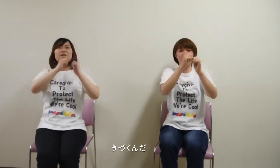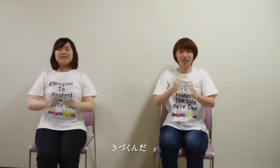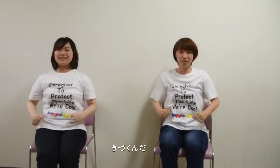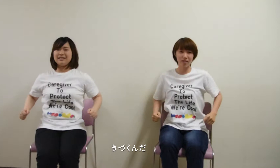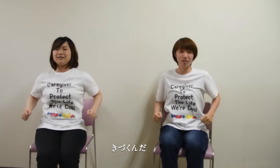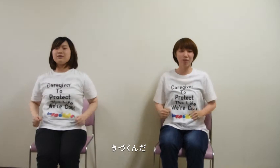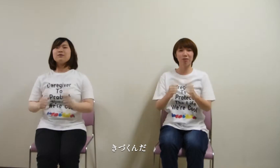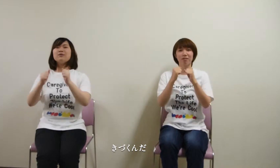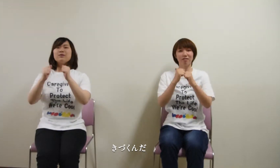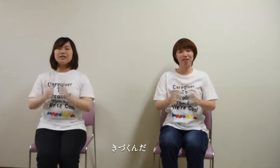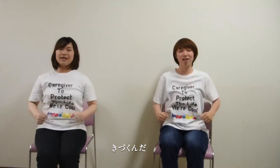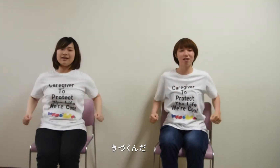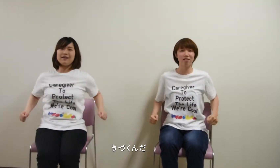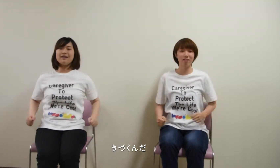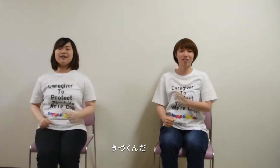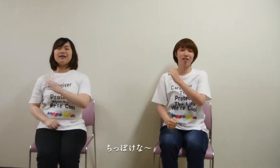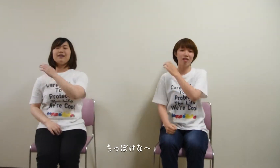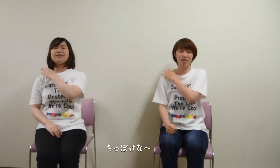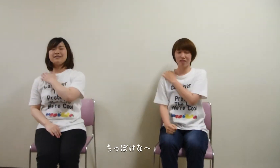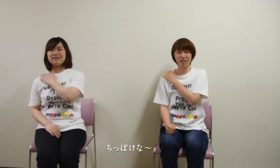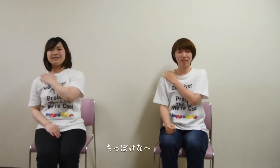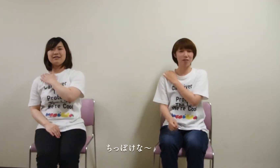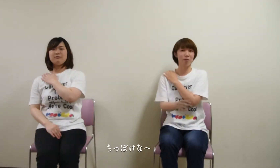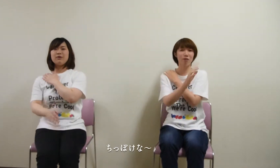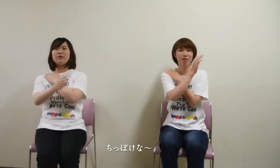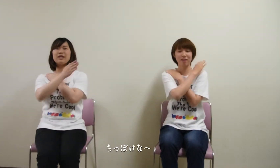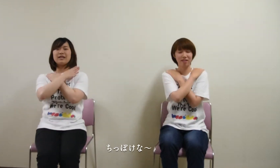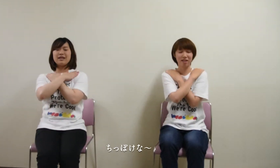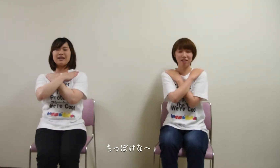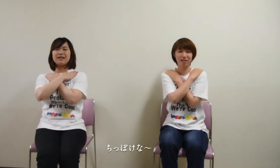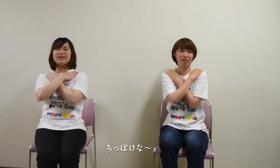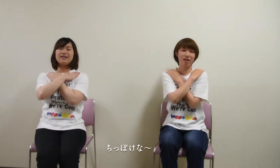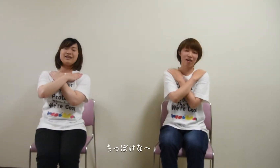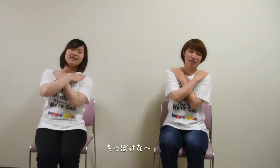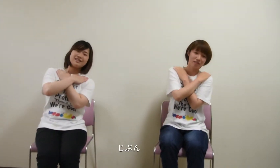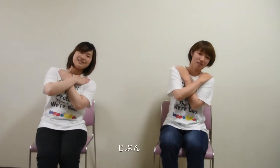気づくんだ、ちっぽけな自